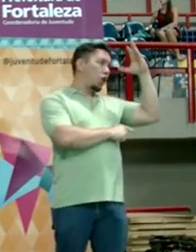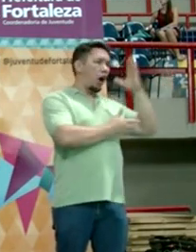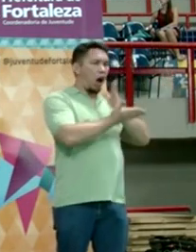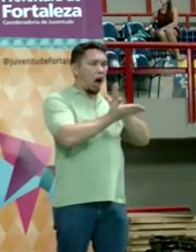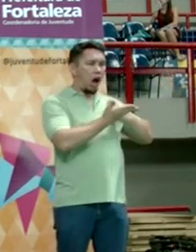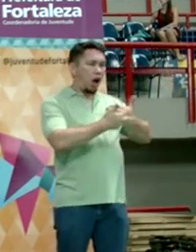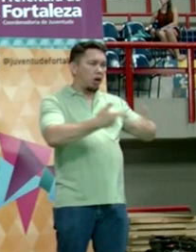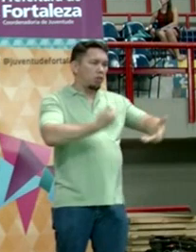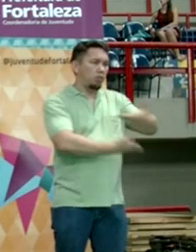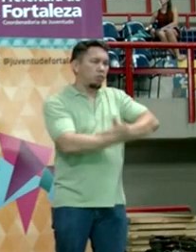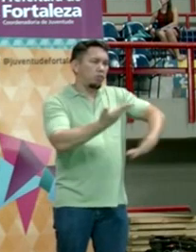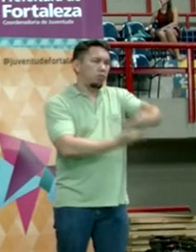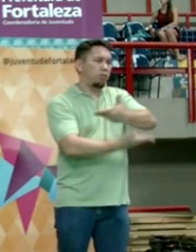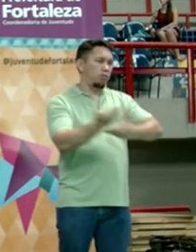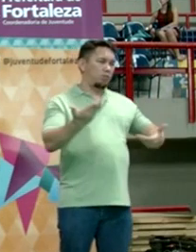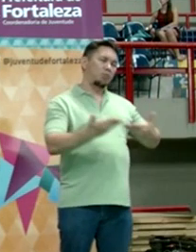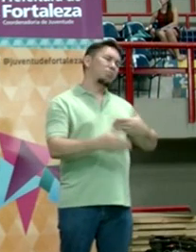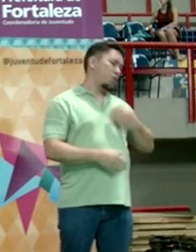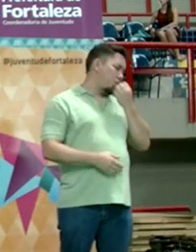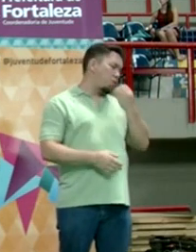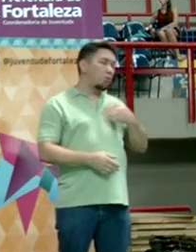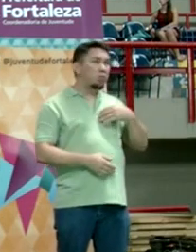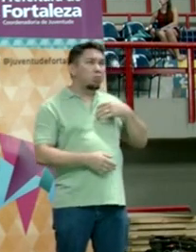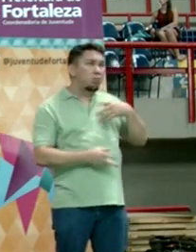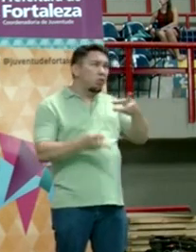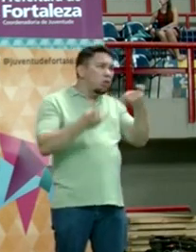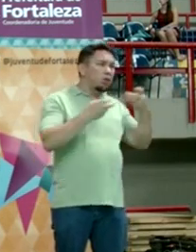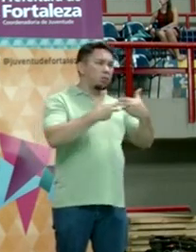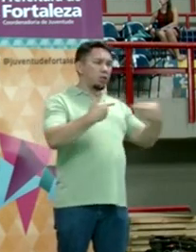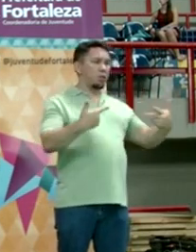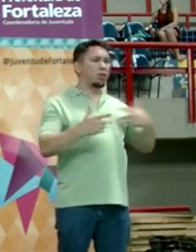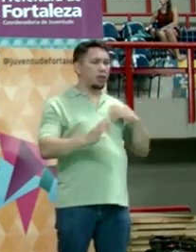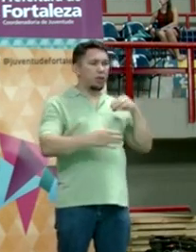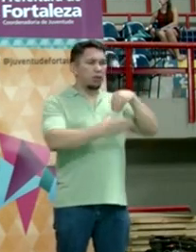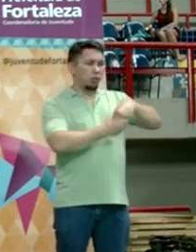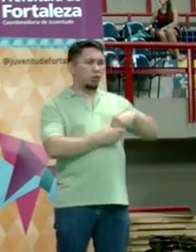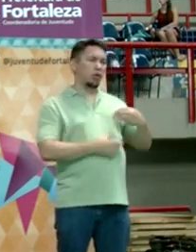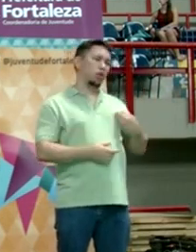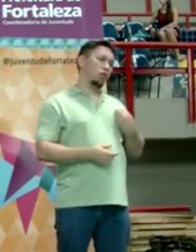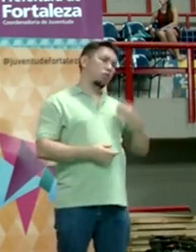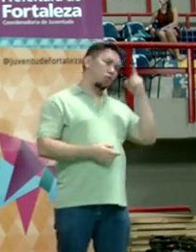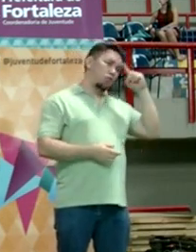número 12. Então é muito legal a gente compreender isso. Gente,